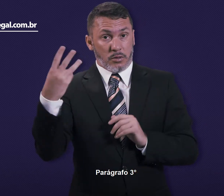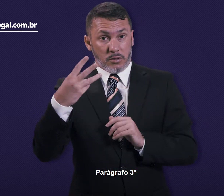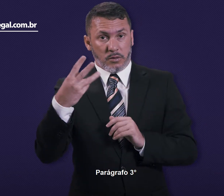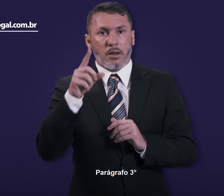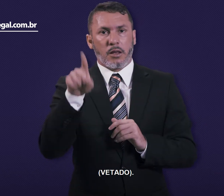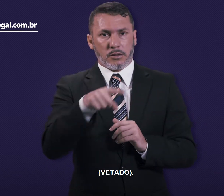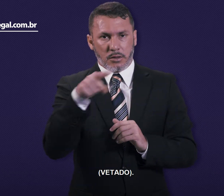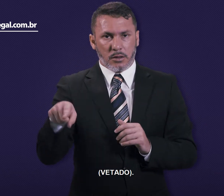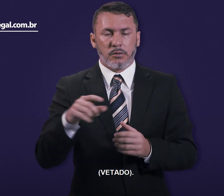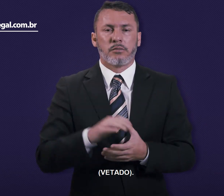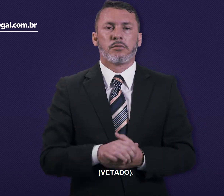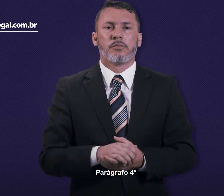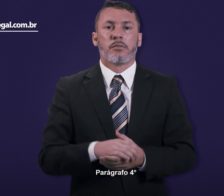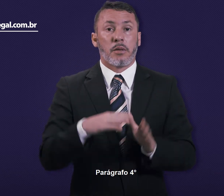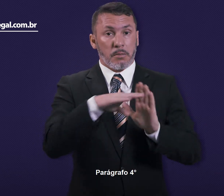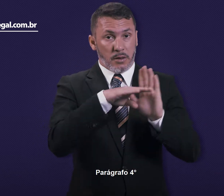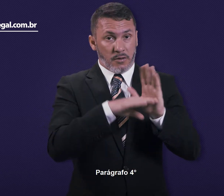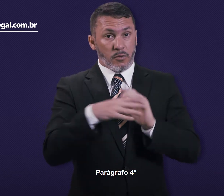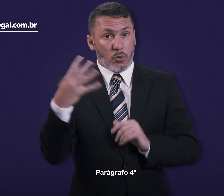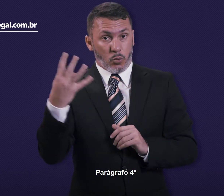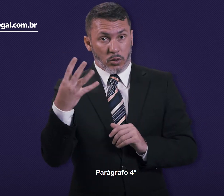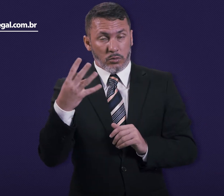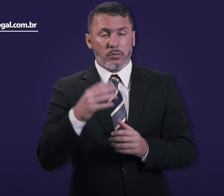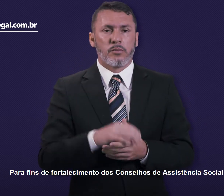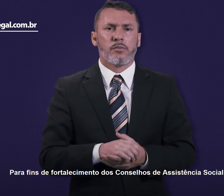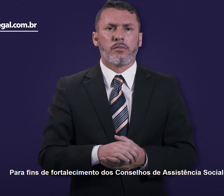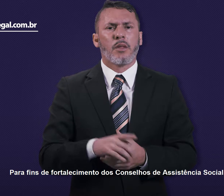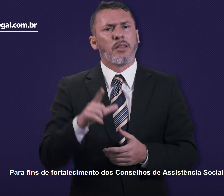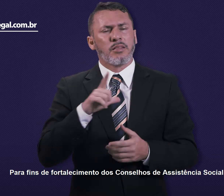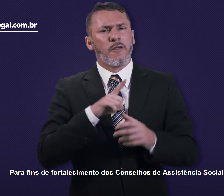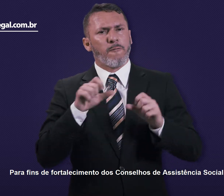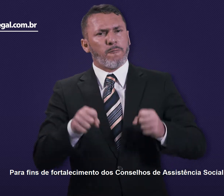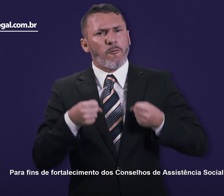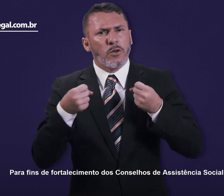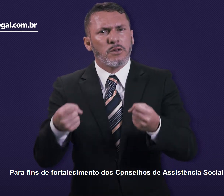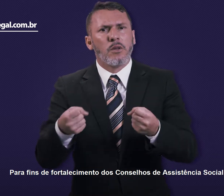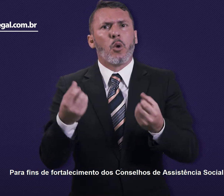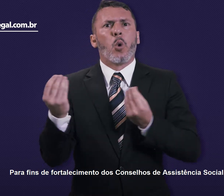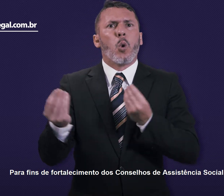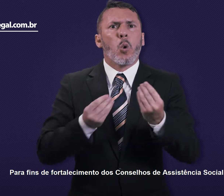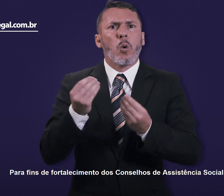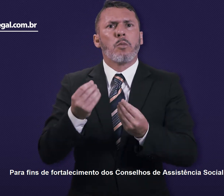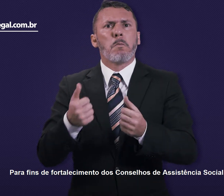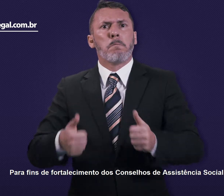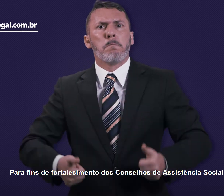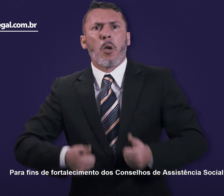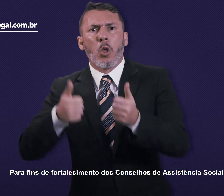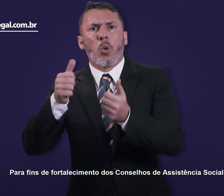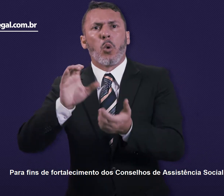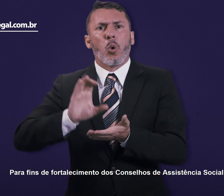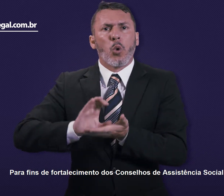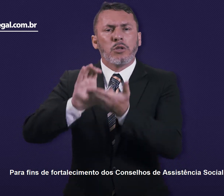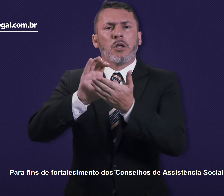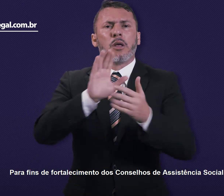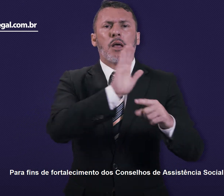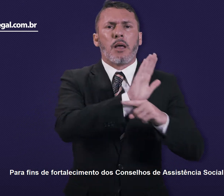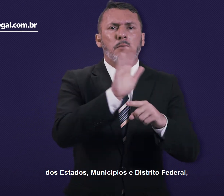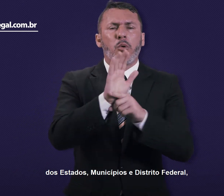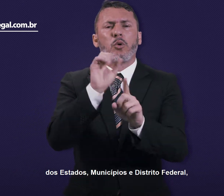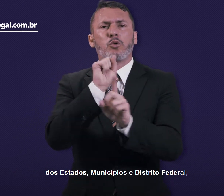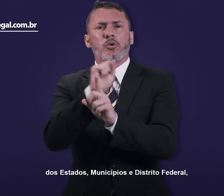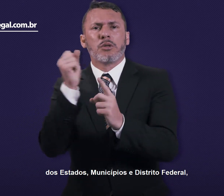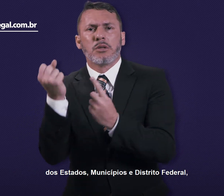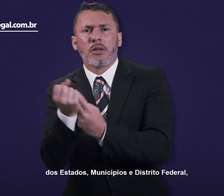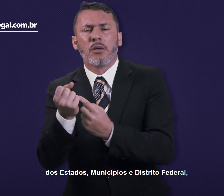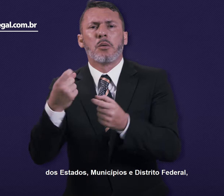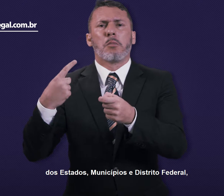Parágrafo 3º. Vetado. Parágrafo 4º. Para fins de fortalecimento dos Conselhos de Assistência Social